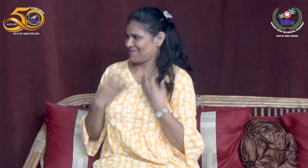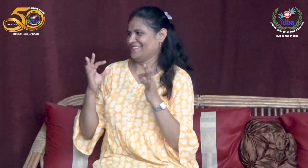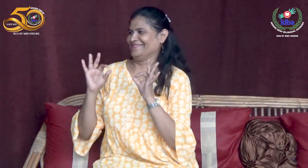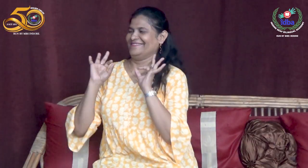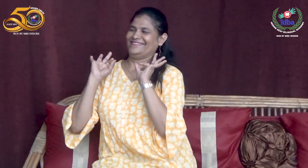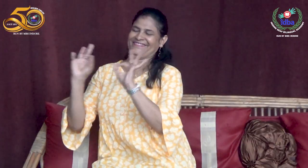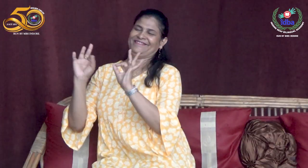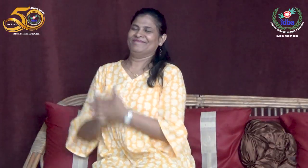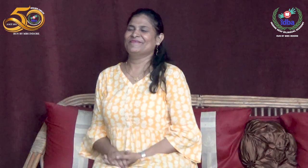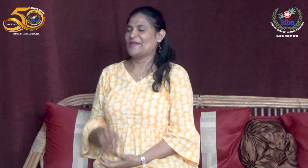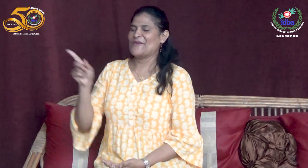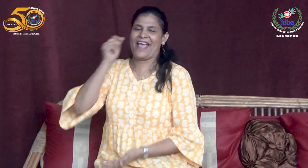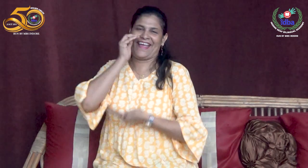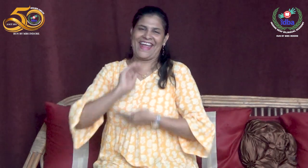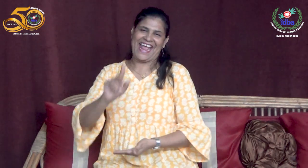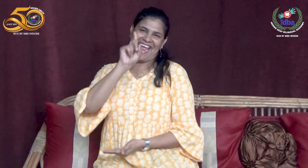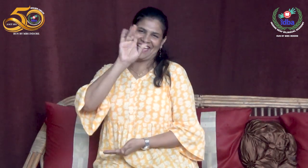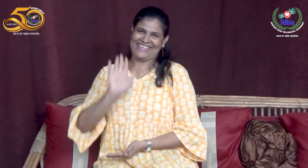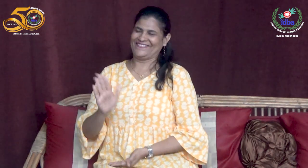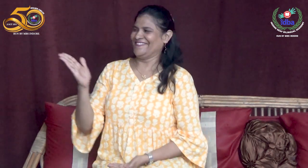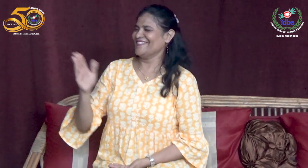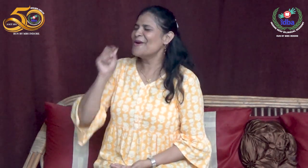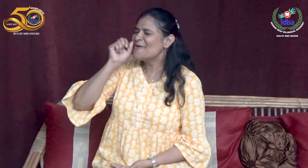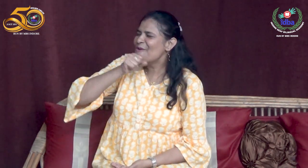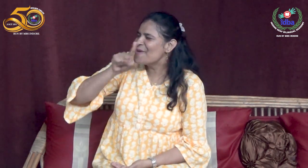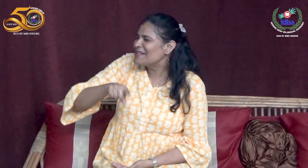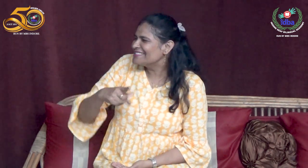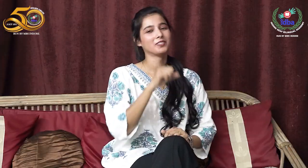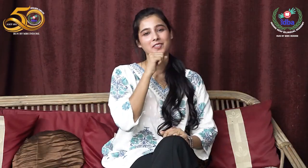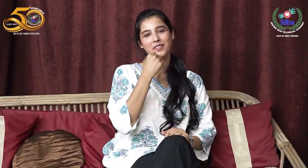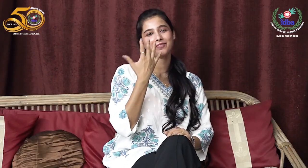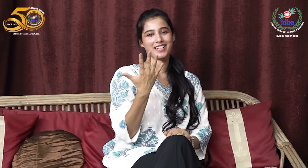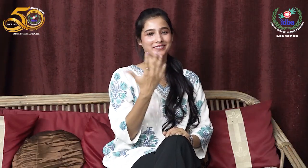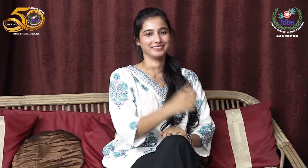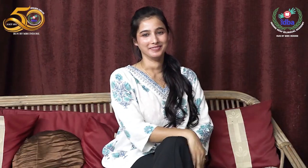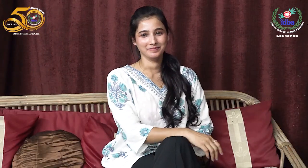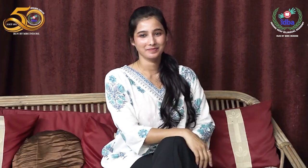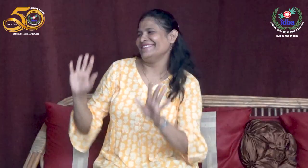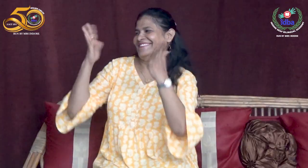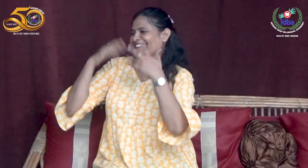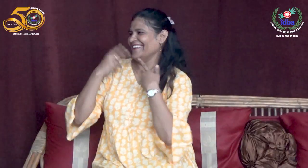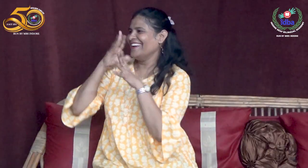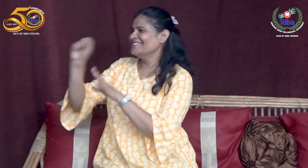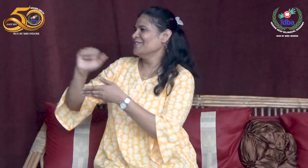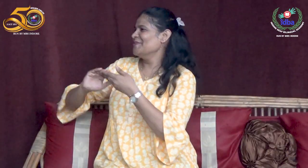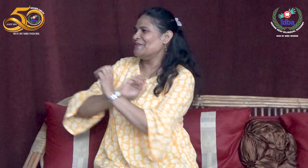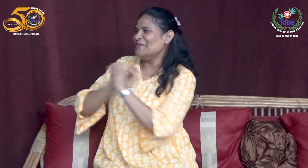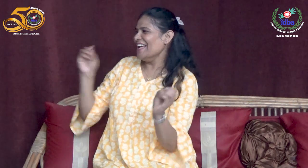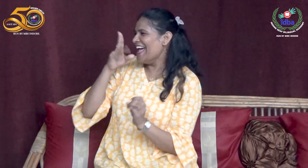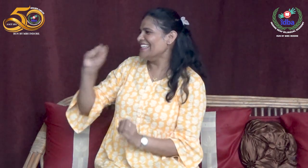शादी हुई मेरी। इनका एक लड़का भी है। अच्छा, कितने साल का है वो? 5 साल का। अरे वाह, मैंने देखा ही